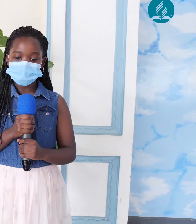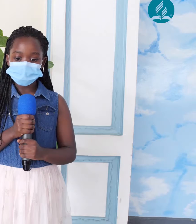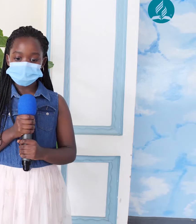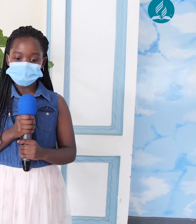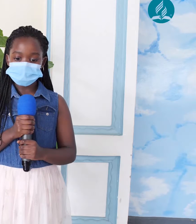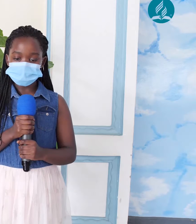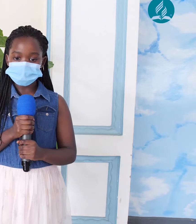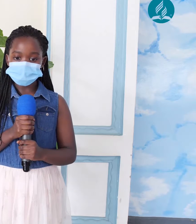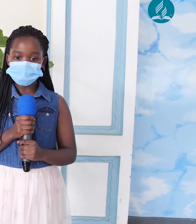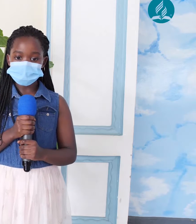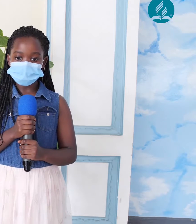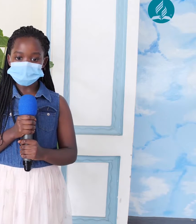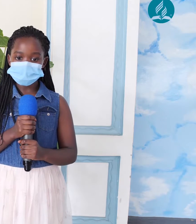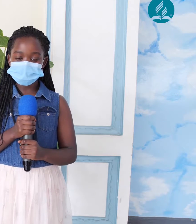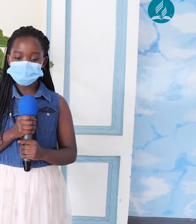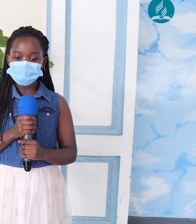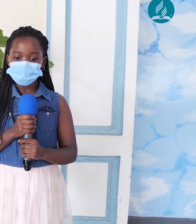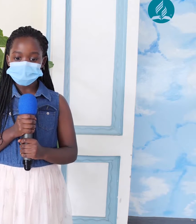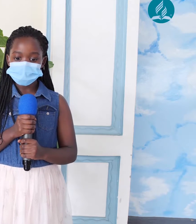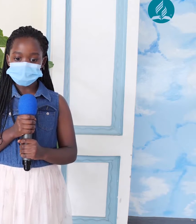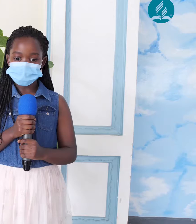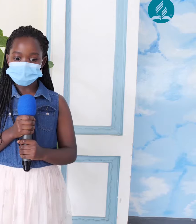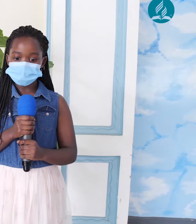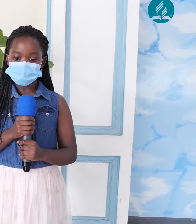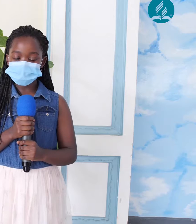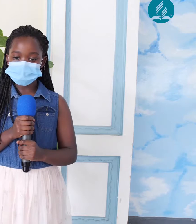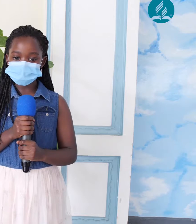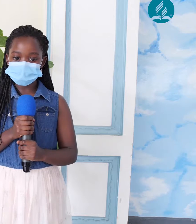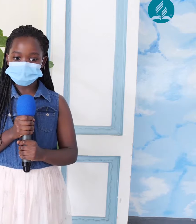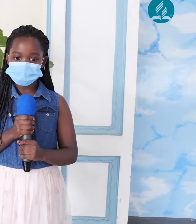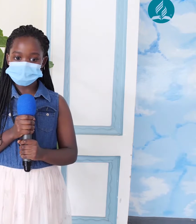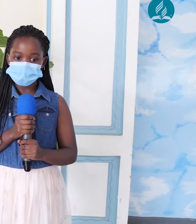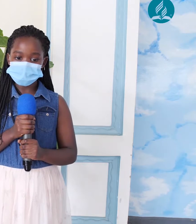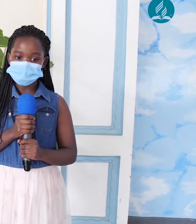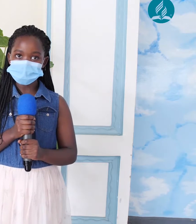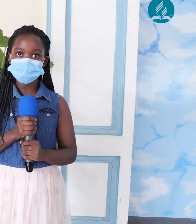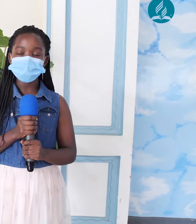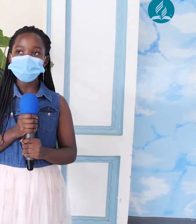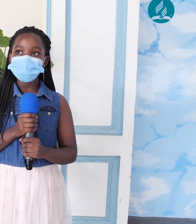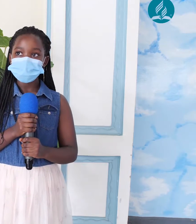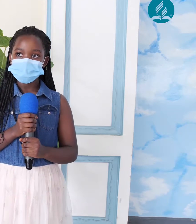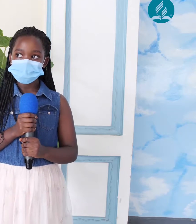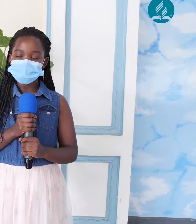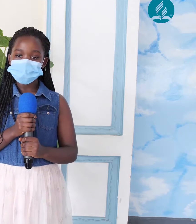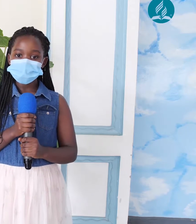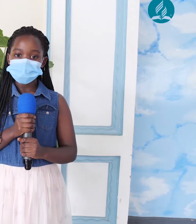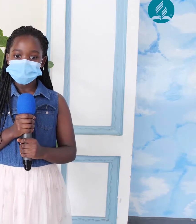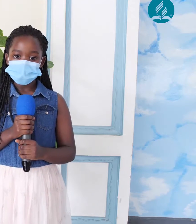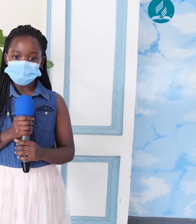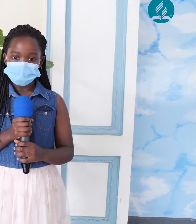aramukundwagaza, amukunda kurusha abandi bakobwa bose. Nuko amwambika ikamba Vashiti yahoze yambaye.